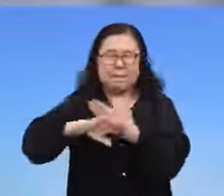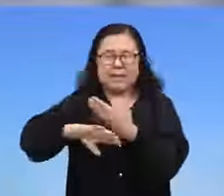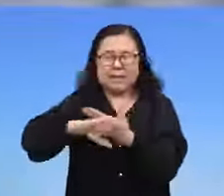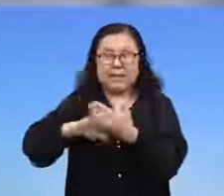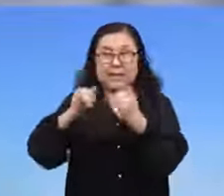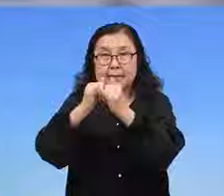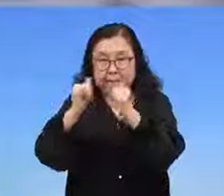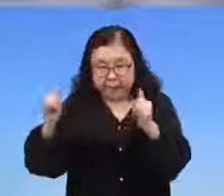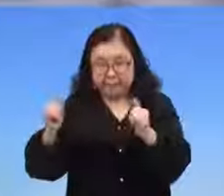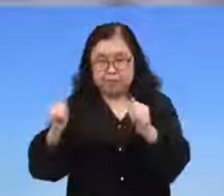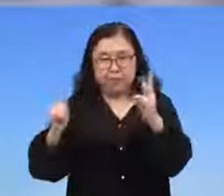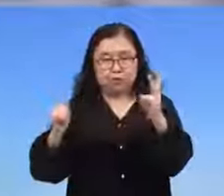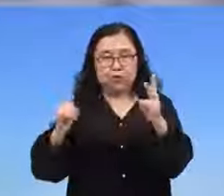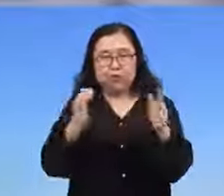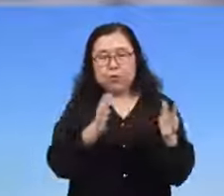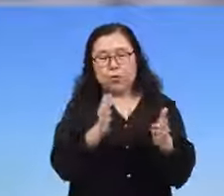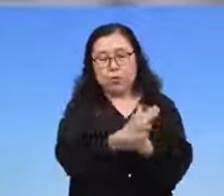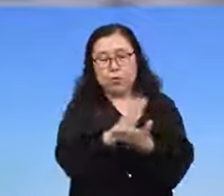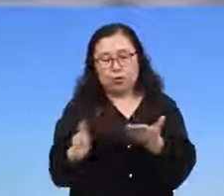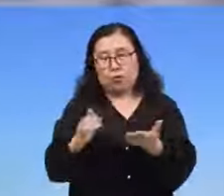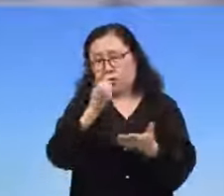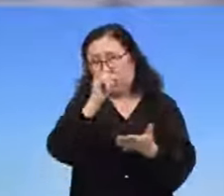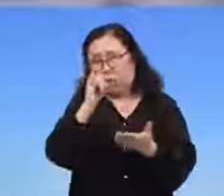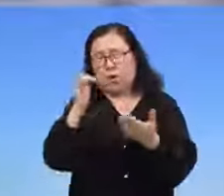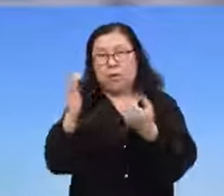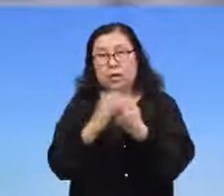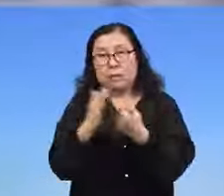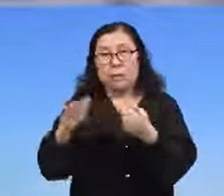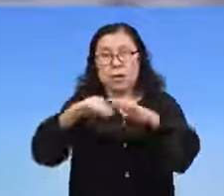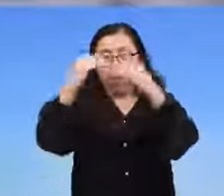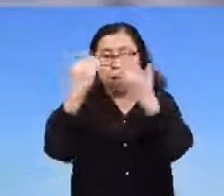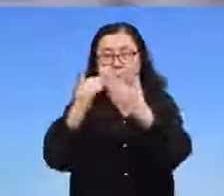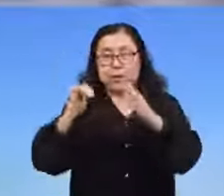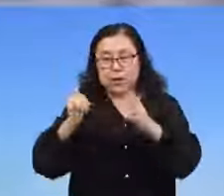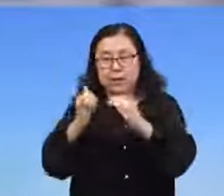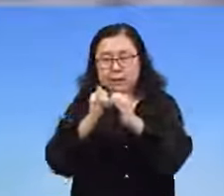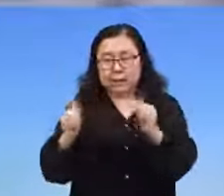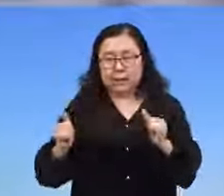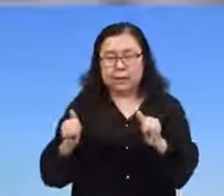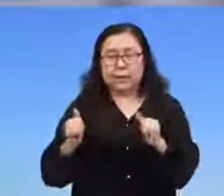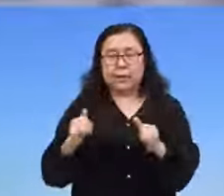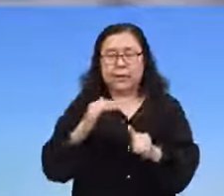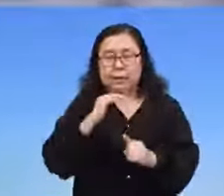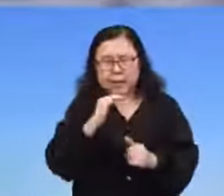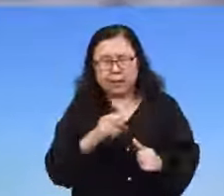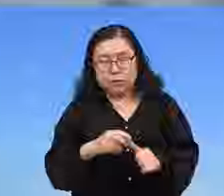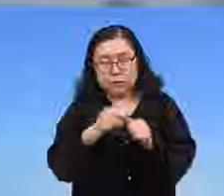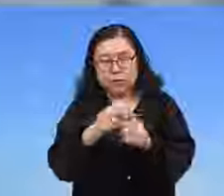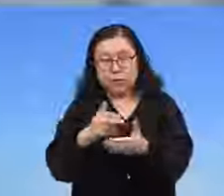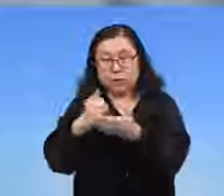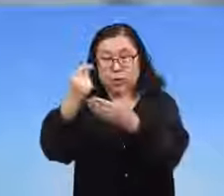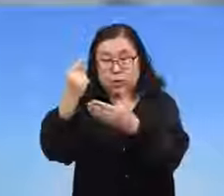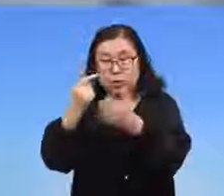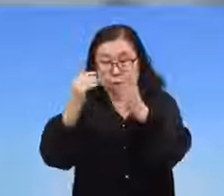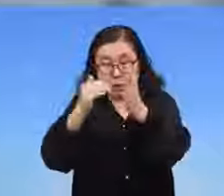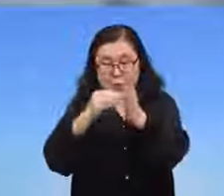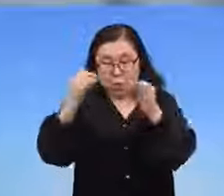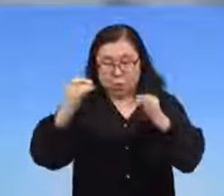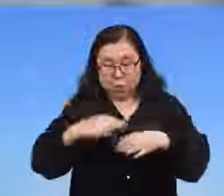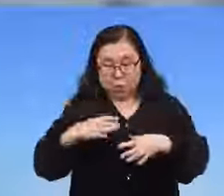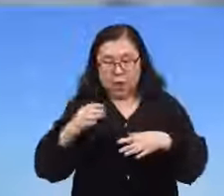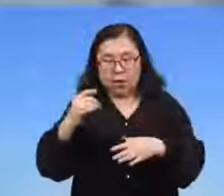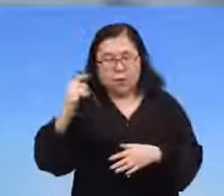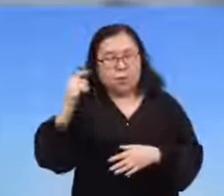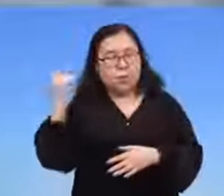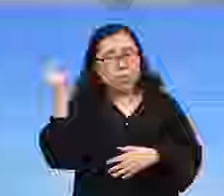딱 둘밖에 없었을 겁니다. 그러니까 온 세상 사람들이 지금 기다리는 그 메시아가 이 땅에 오셨다는 그